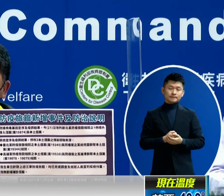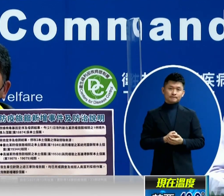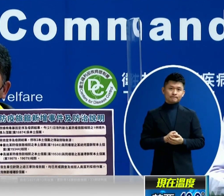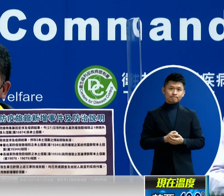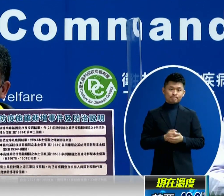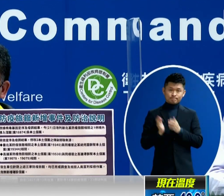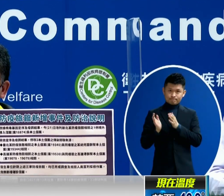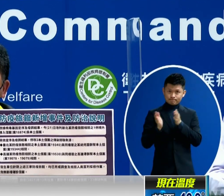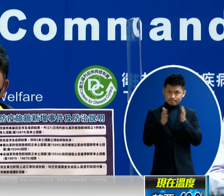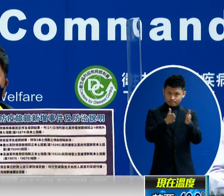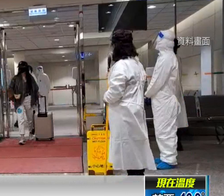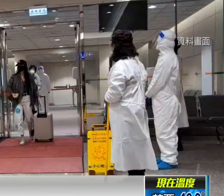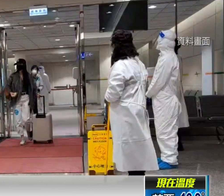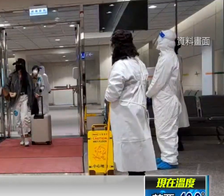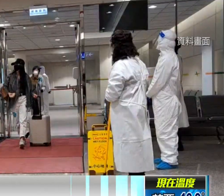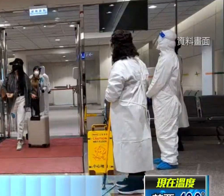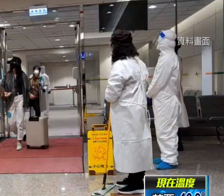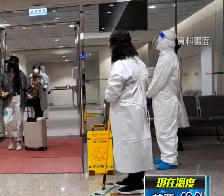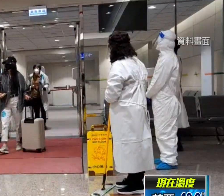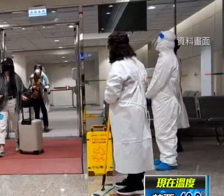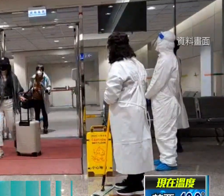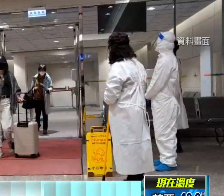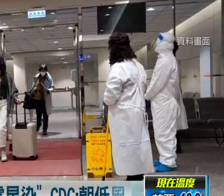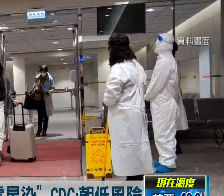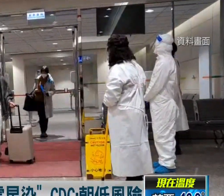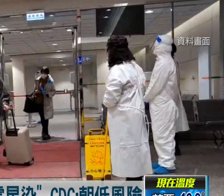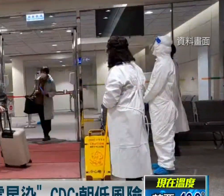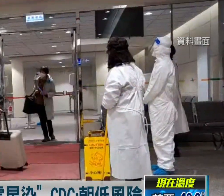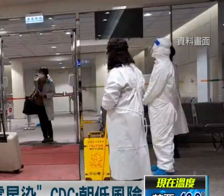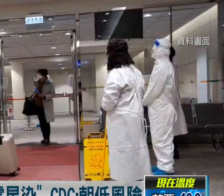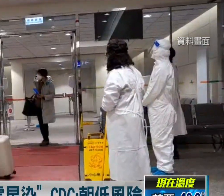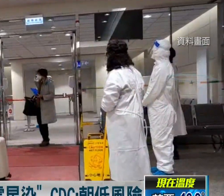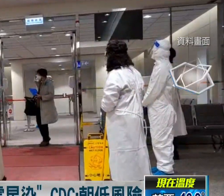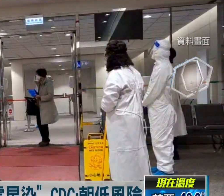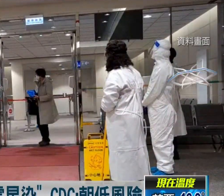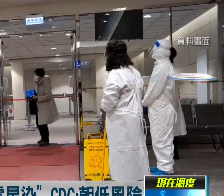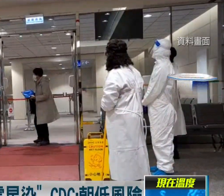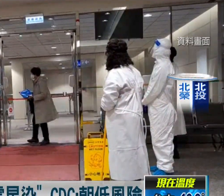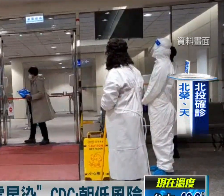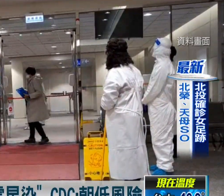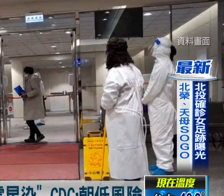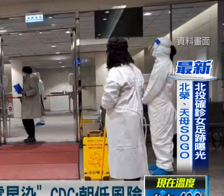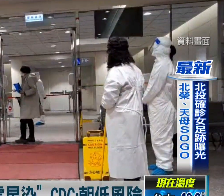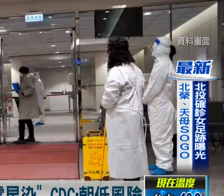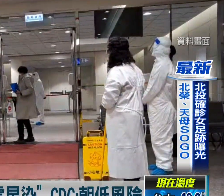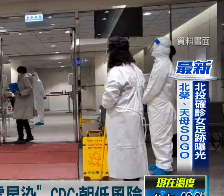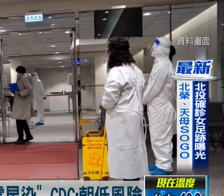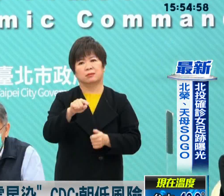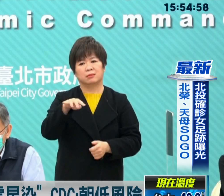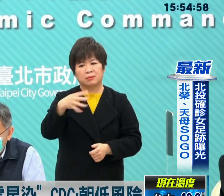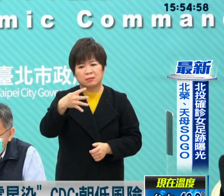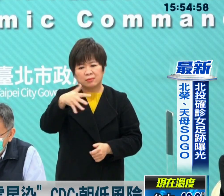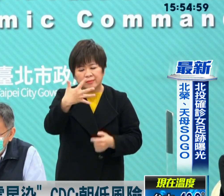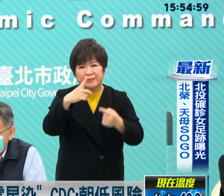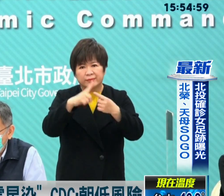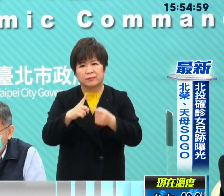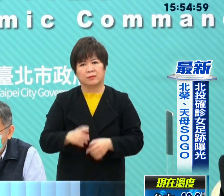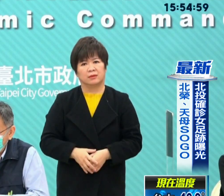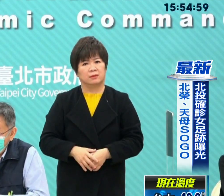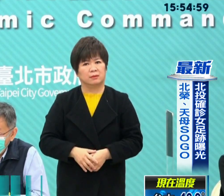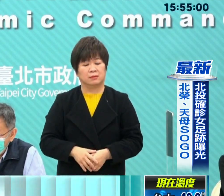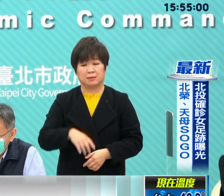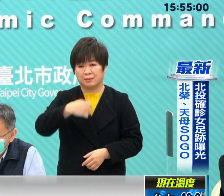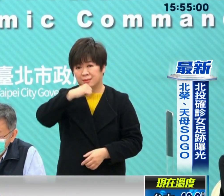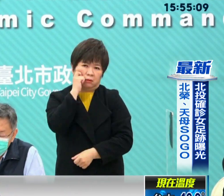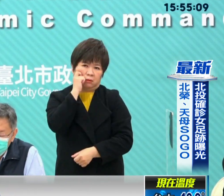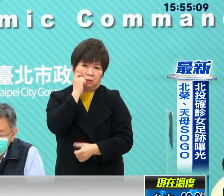样的一个方向来进行。 相较指挥中心对放宽管制态度坚定，柯文哲先把担心说在前头， 既然台湾不